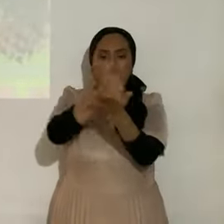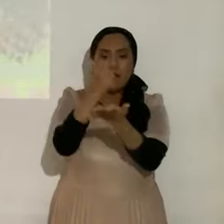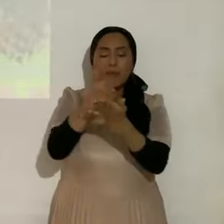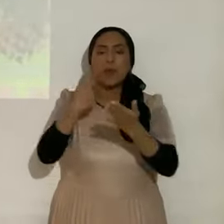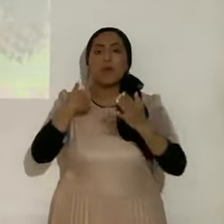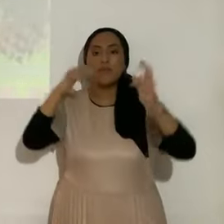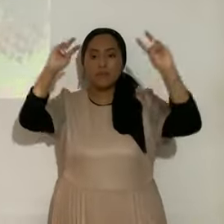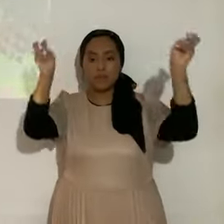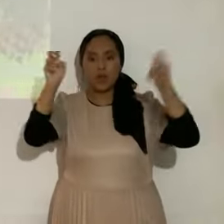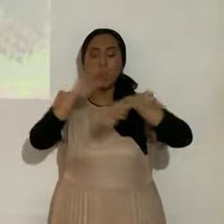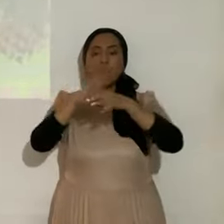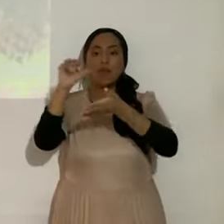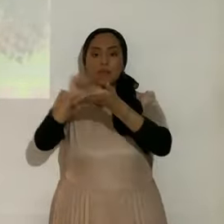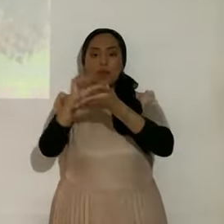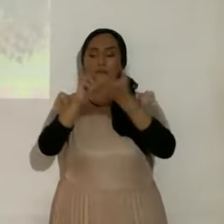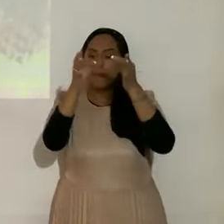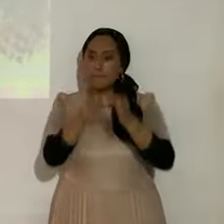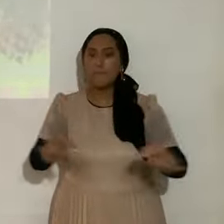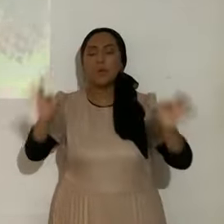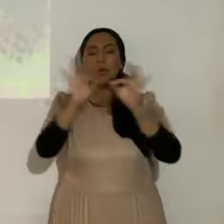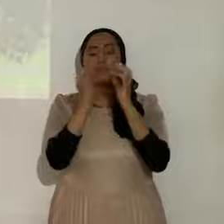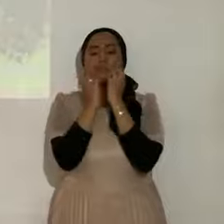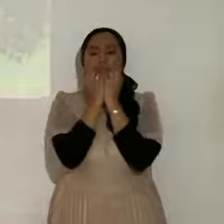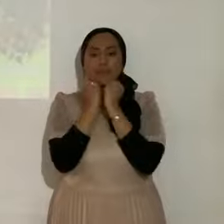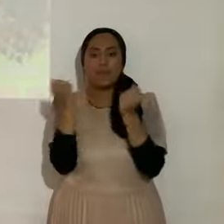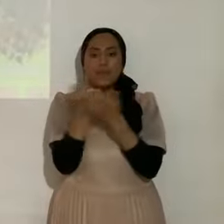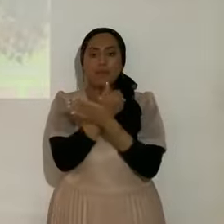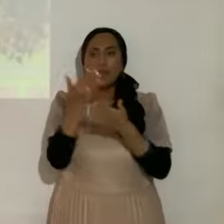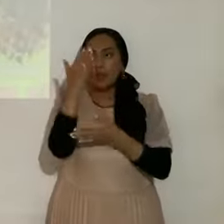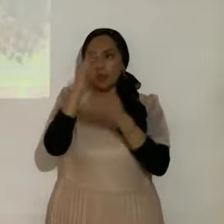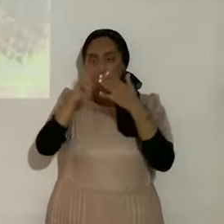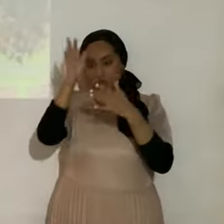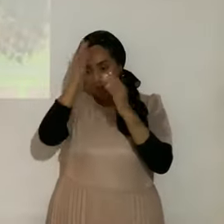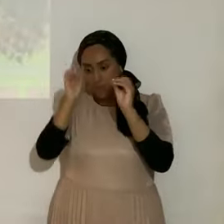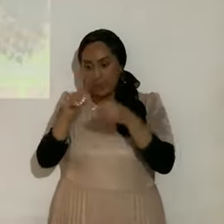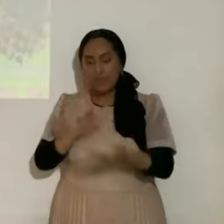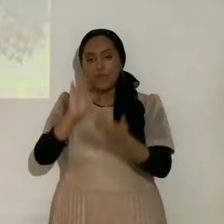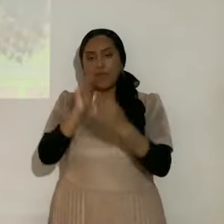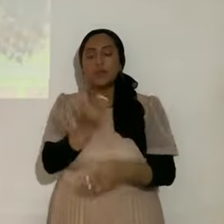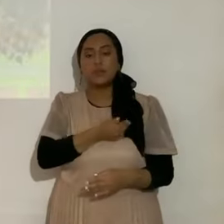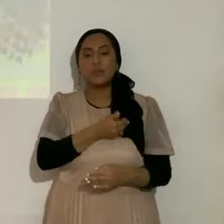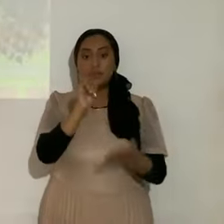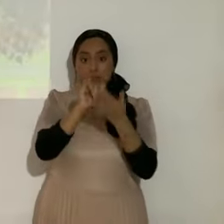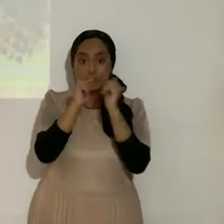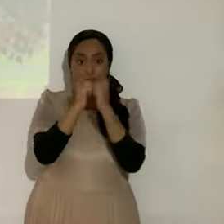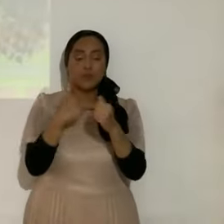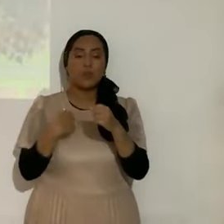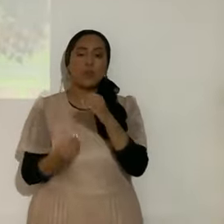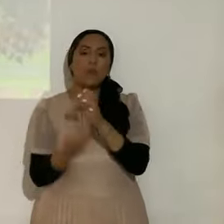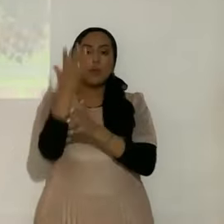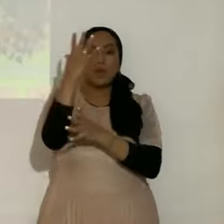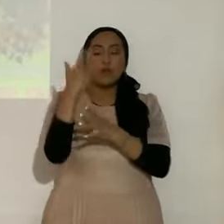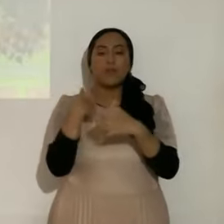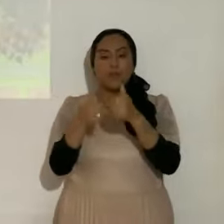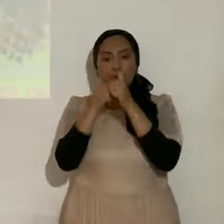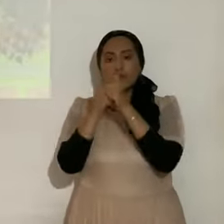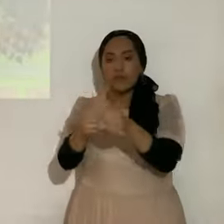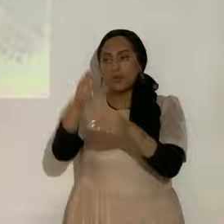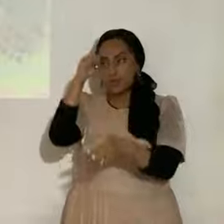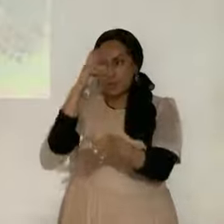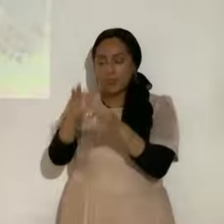en la página de internet. Es importante que valoremos todo lo que el Eterno ha puesto delante de nosotros. Y de esa manera creceremos y seguiremos